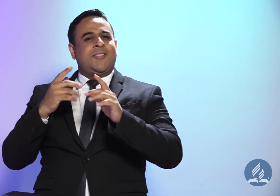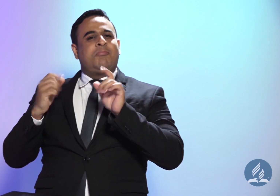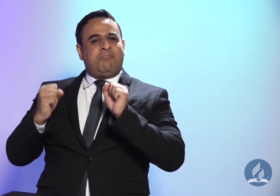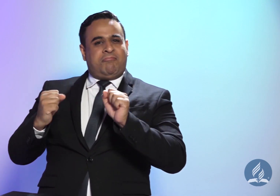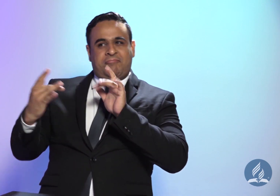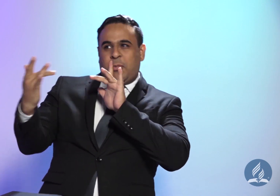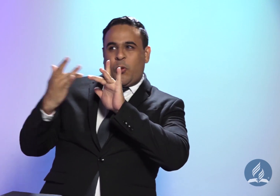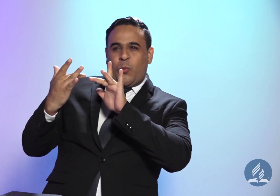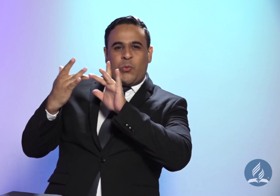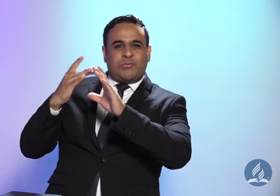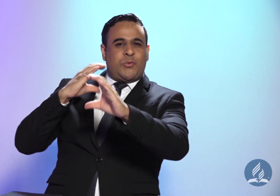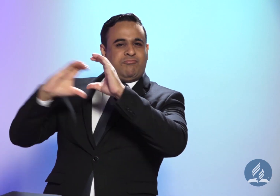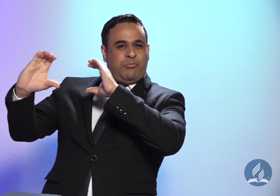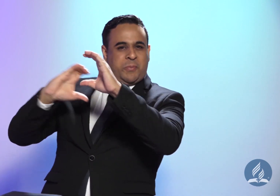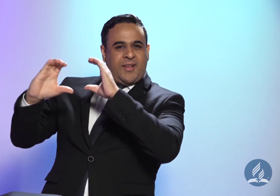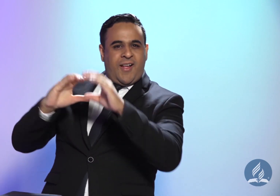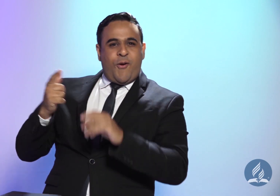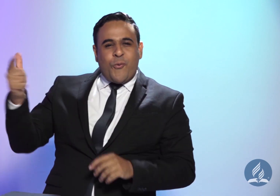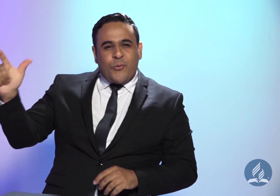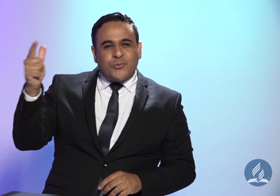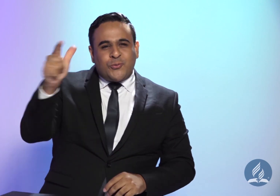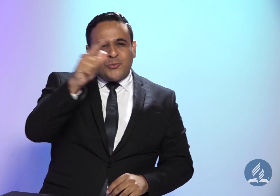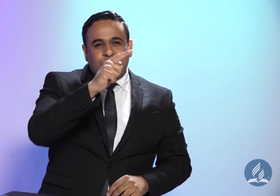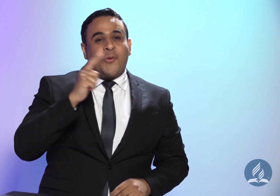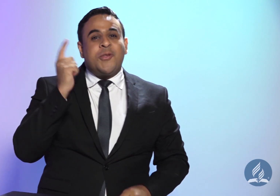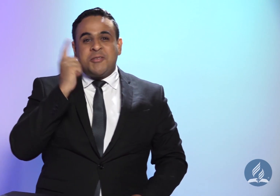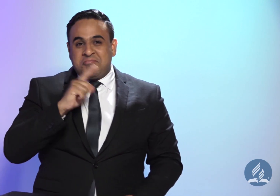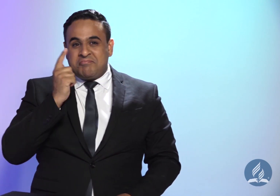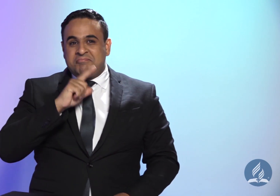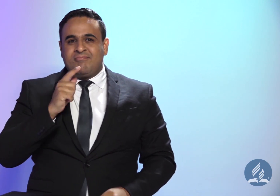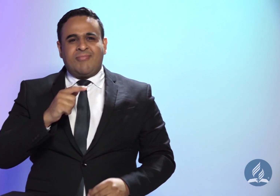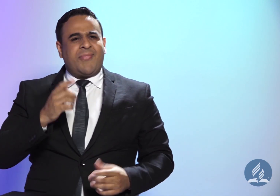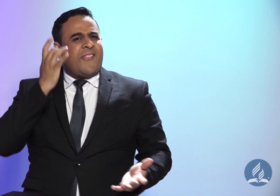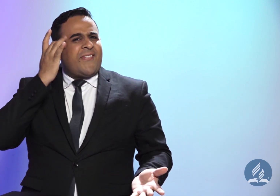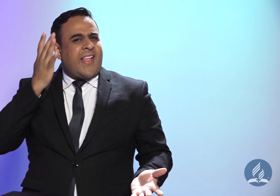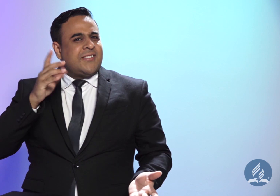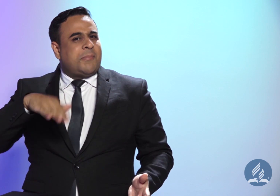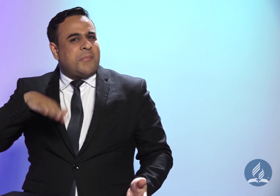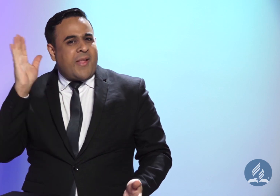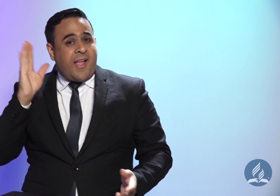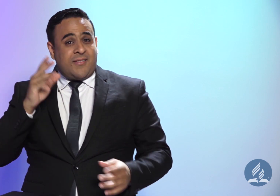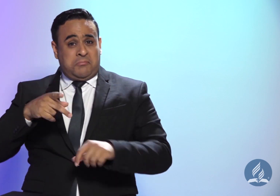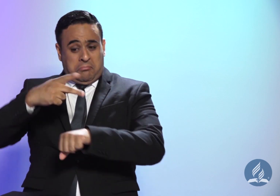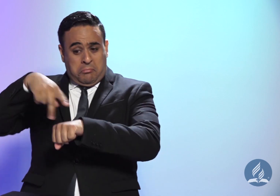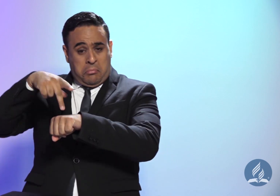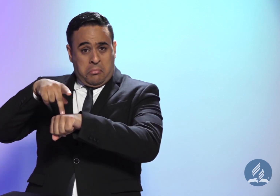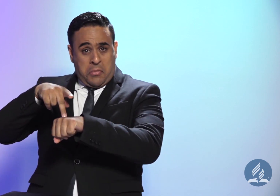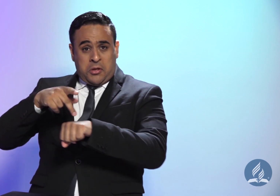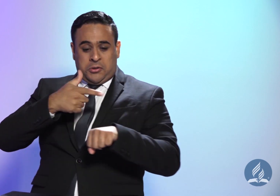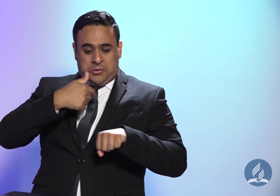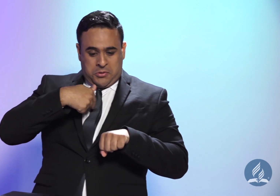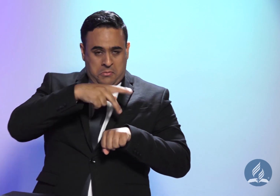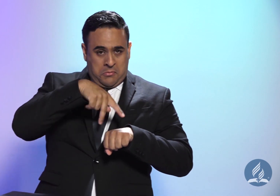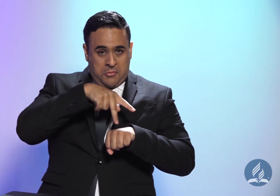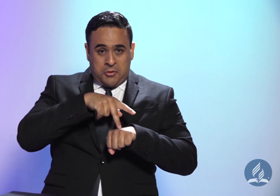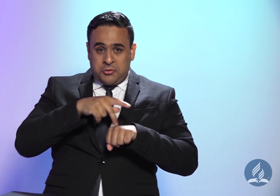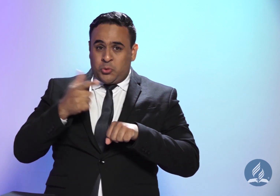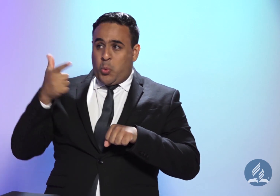tecnológicos, você tem aparelhos, smartphones, você tem computadores, aonde você pode manter contato com pessoas do seu